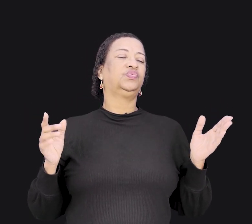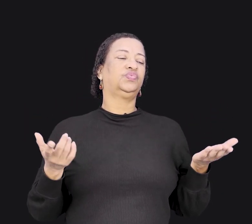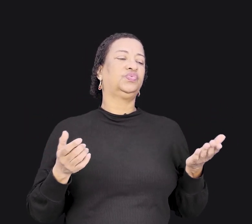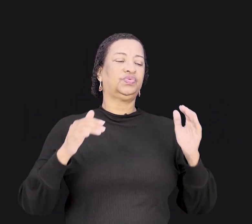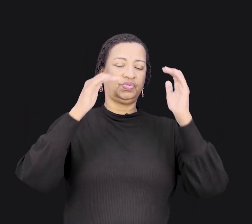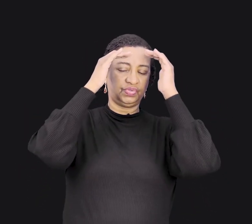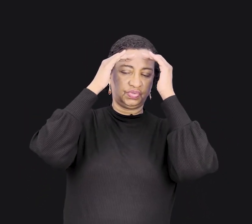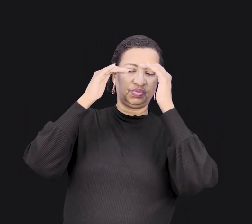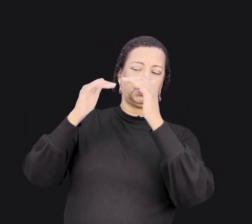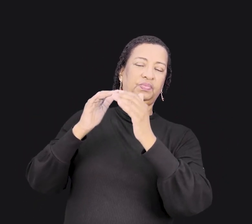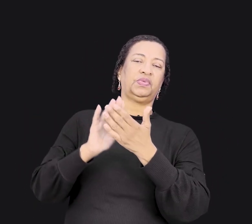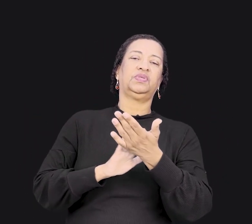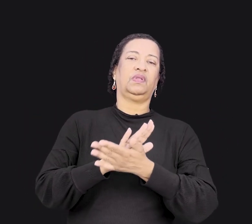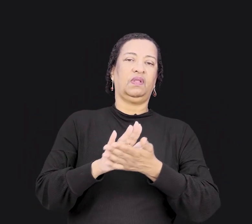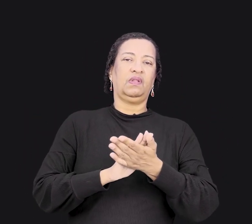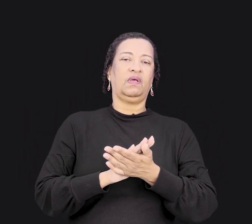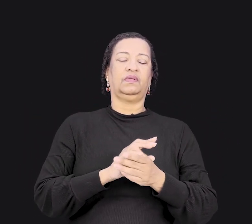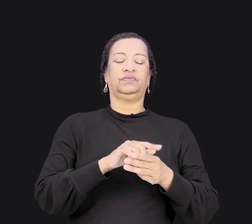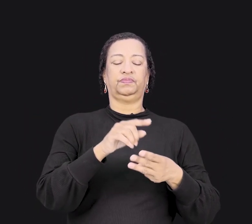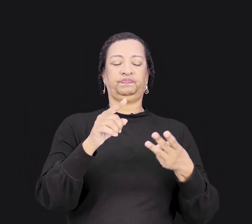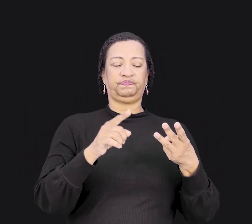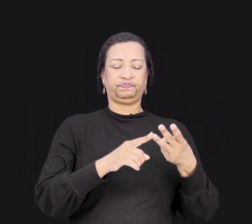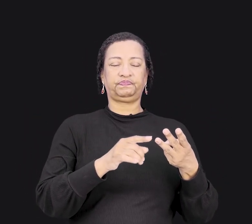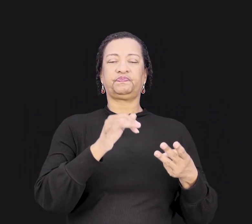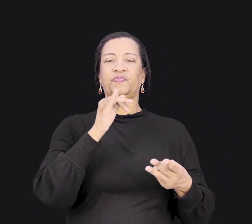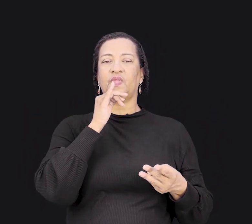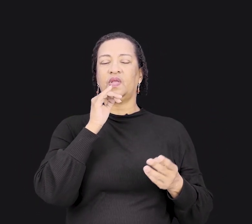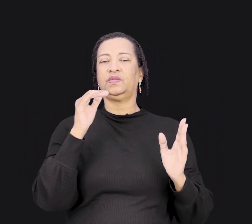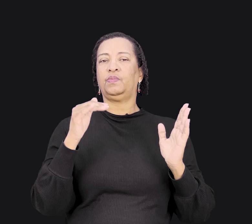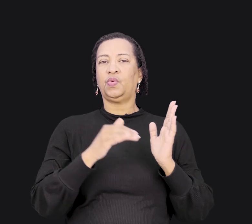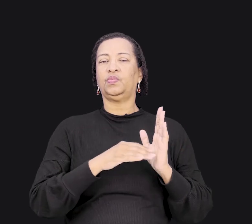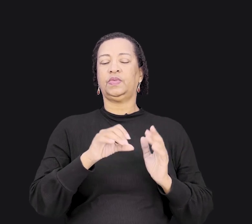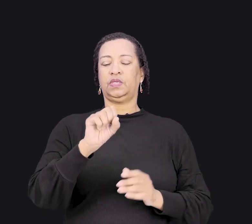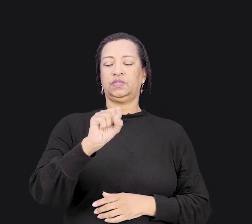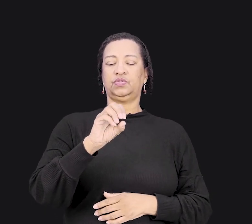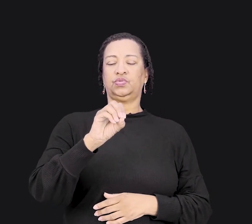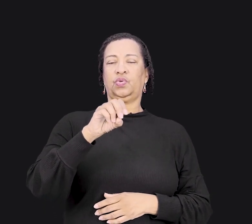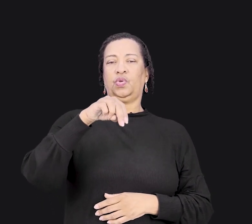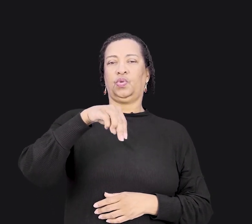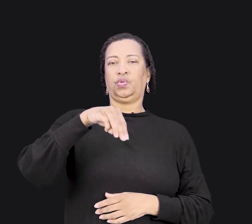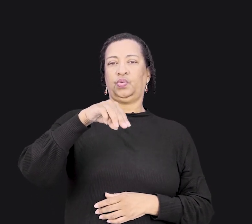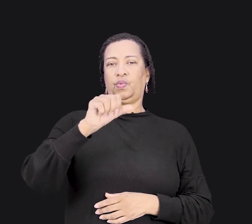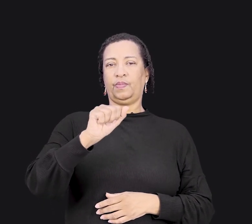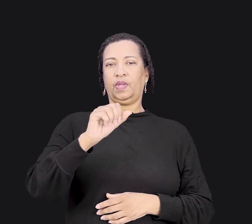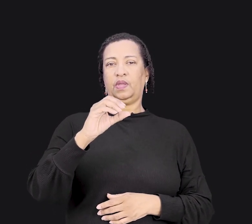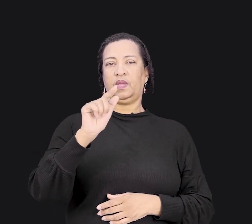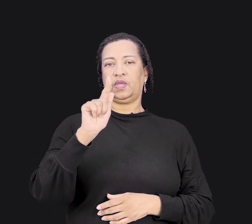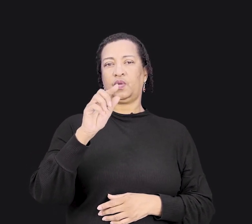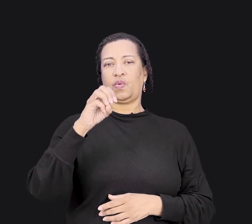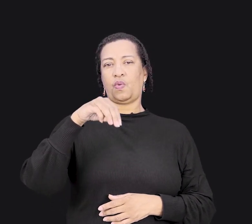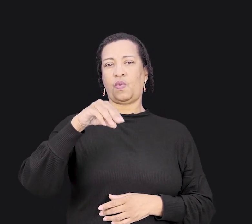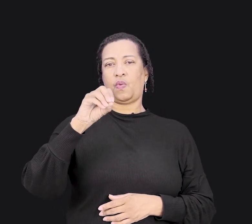vontade. O terceiro e último exemplo de Judas é Sodoma e Gomorra, como estas cidades pereceram sob o fogo de